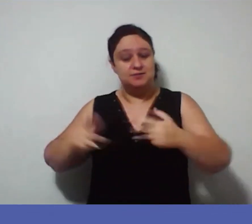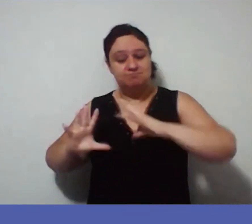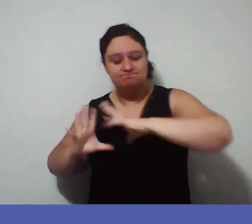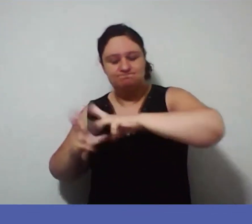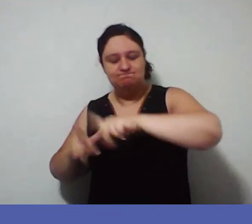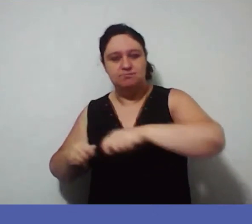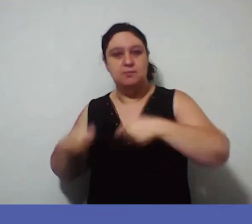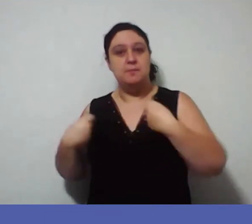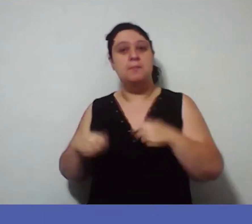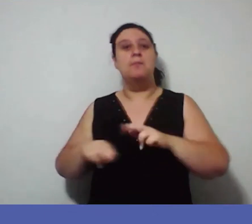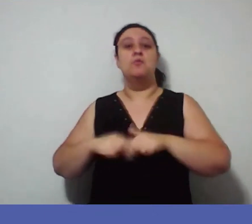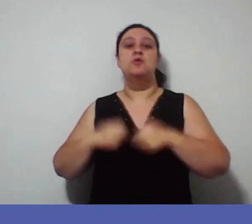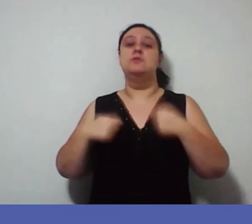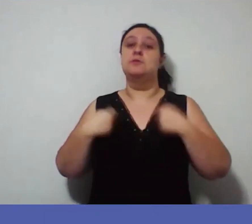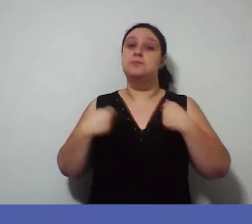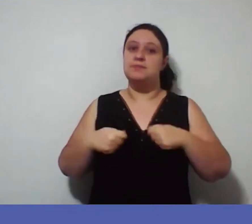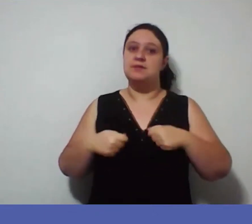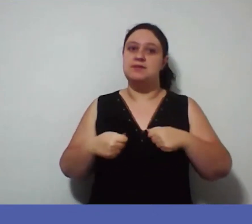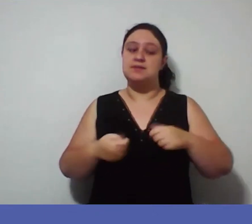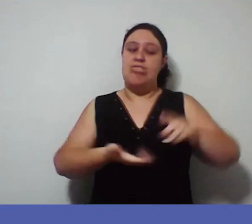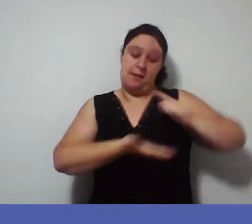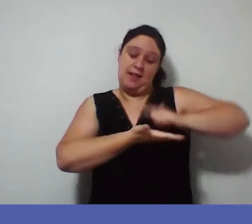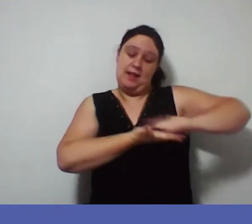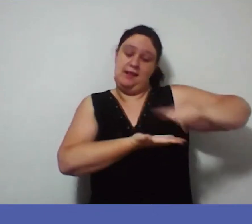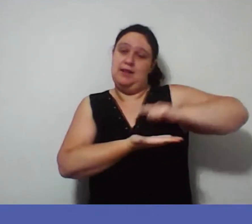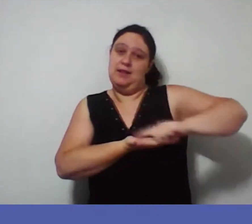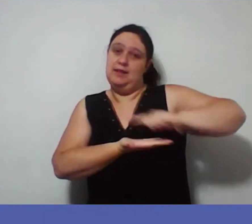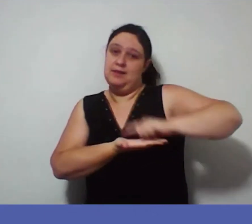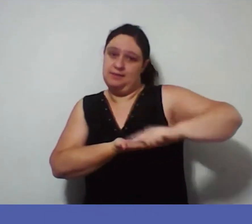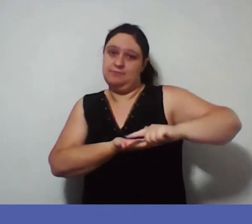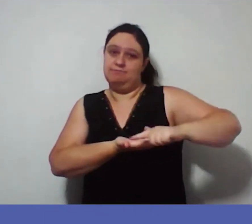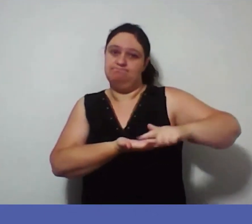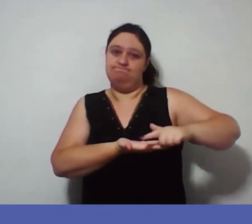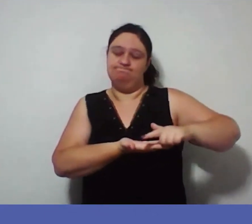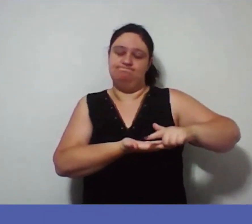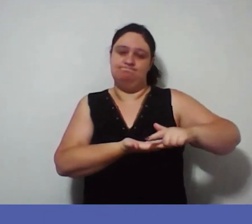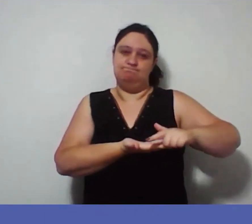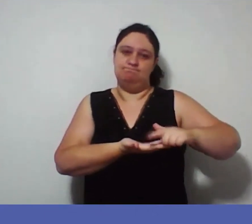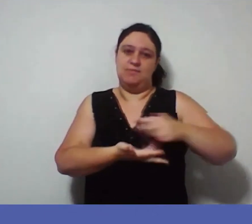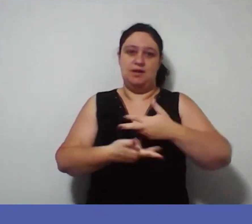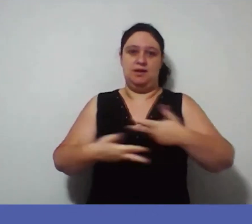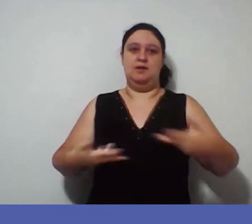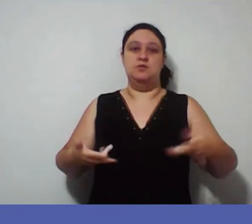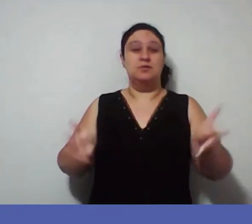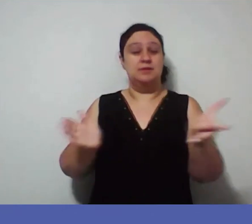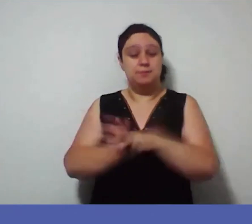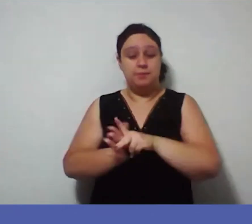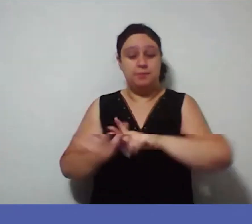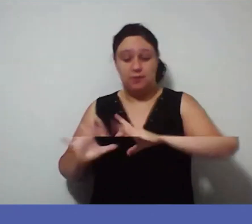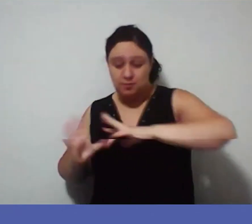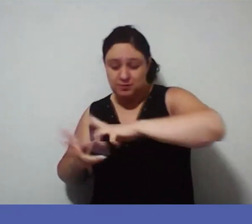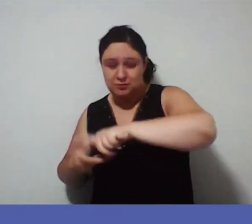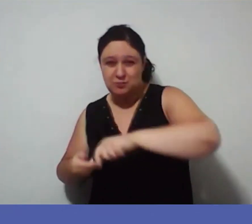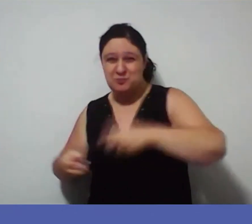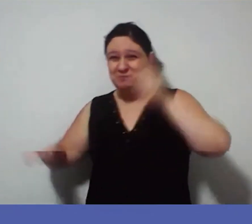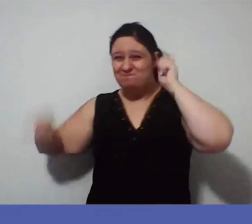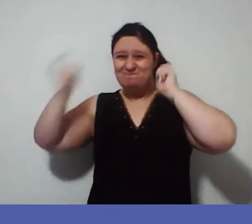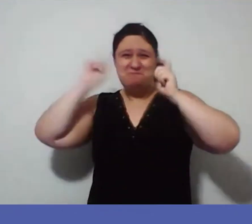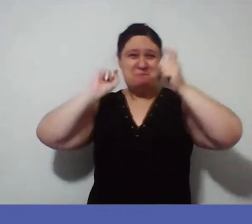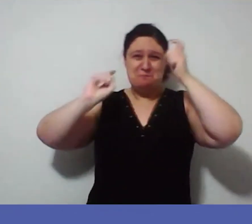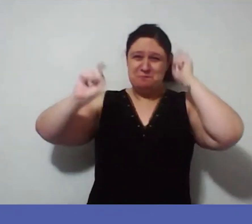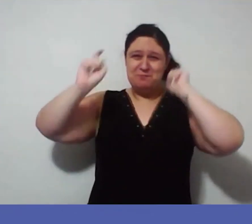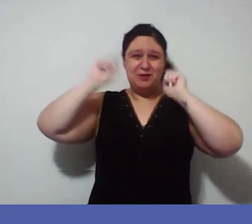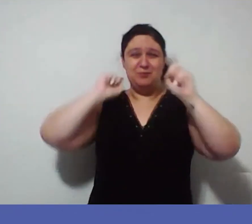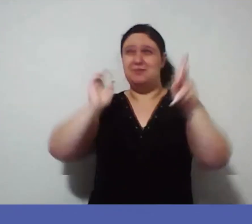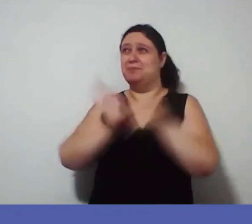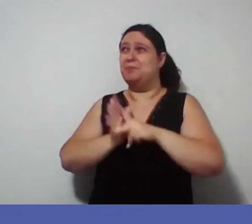do nosso coração. Os espinhos, irmãos, são as preocupações desta vida,